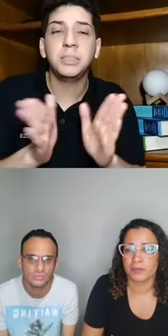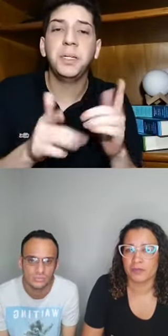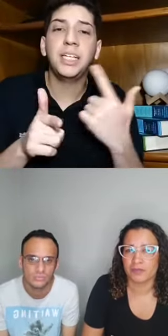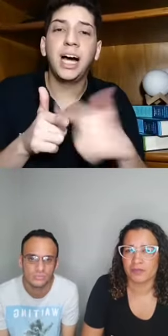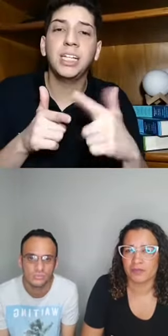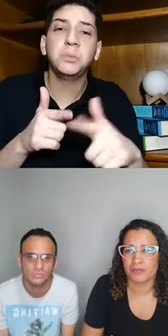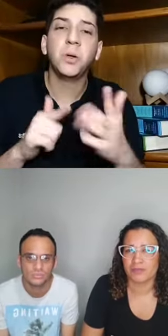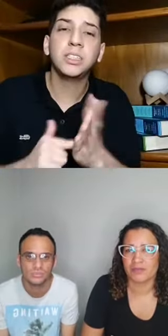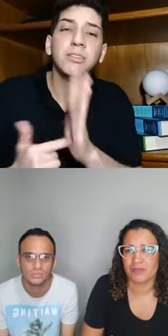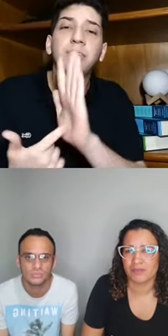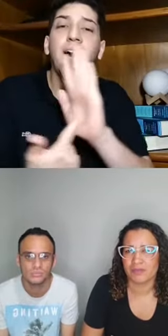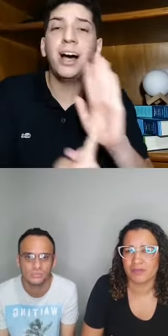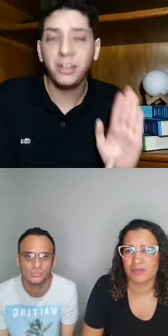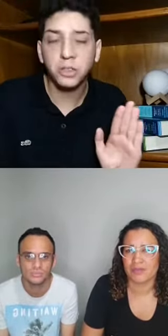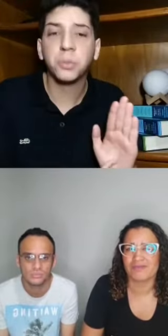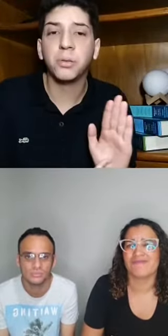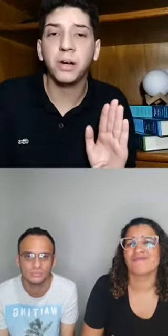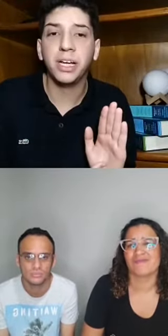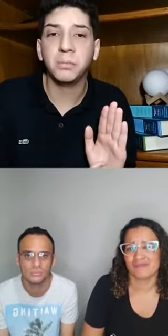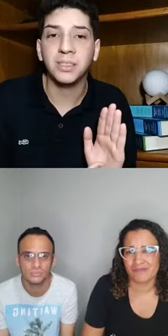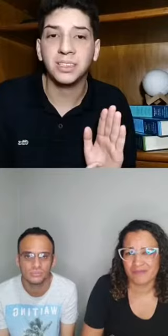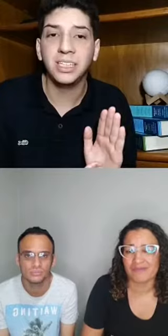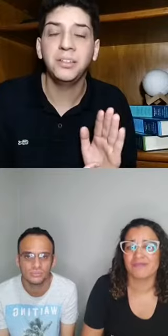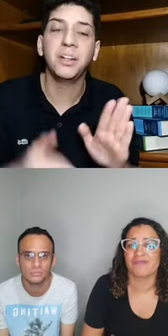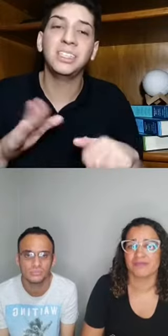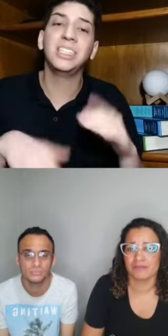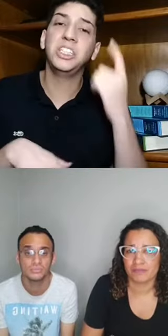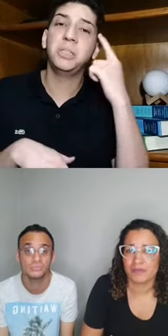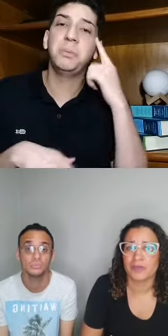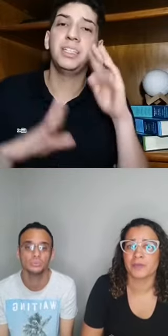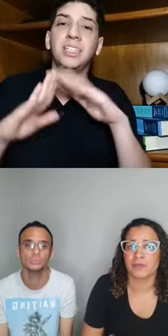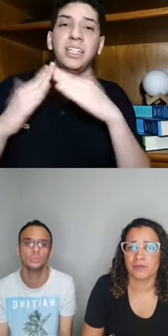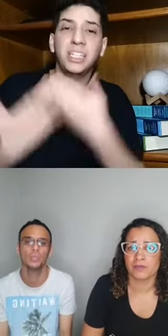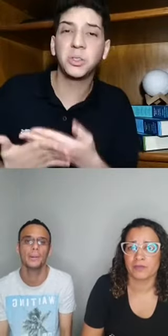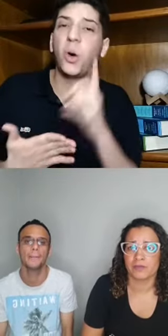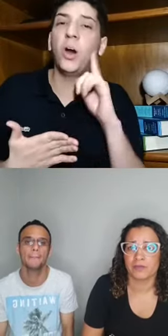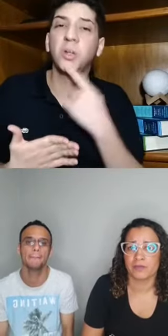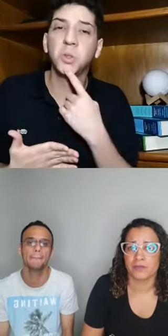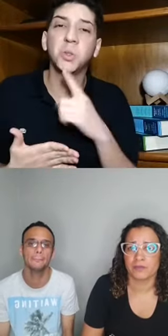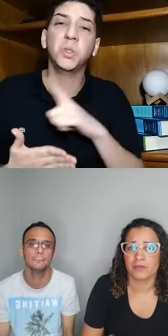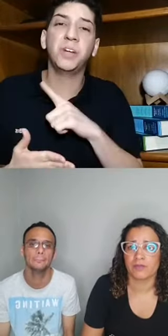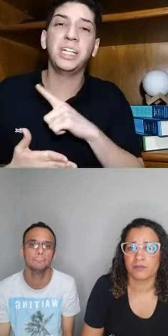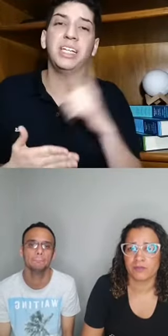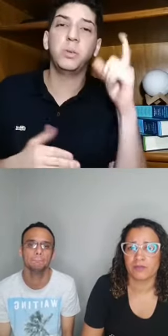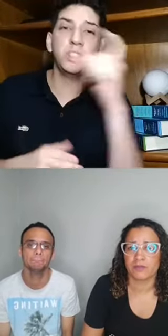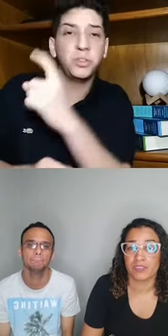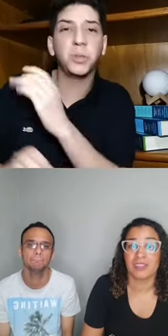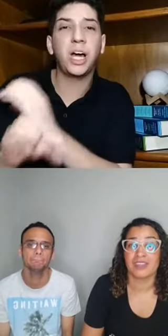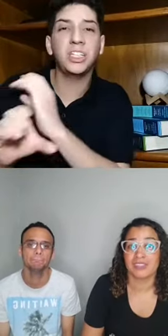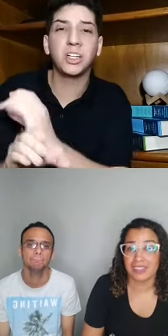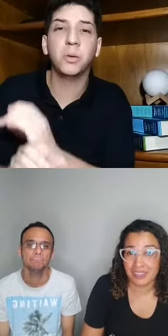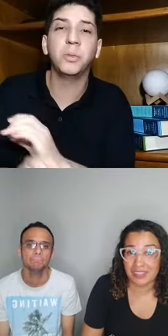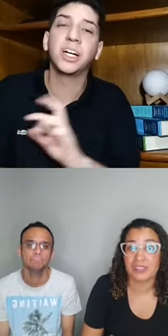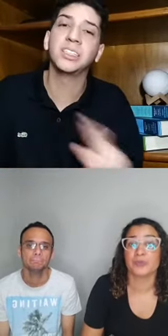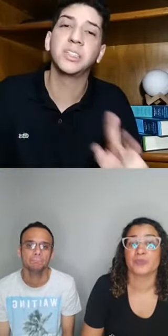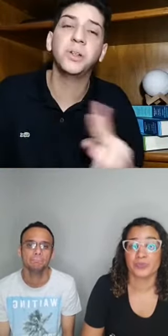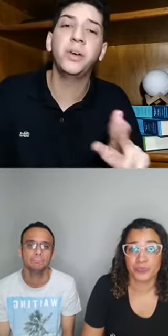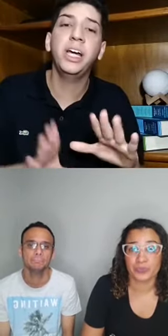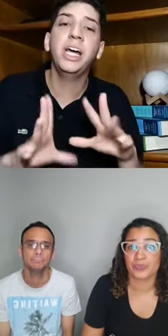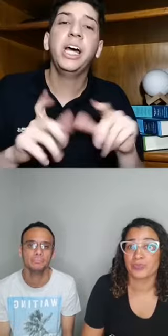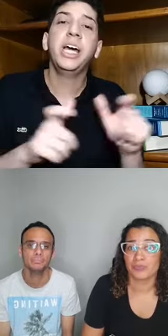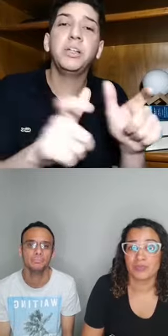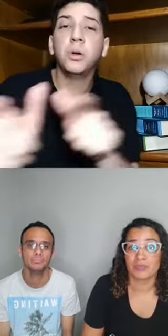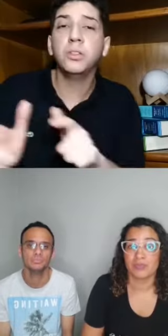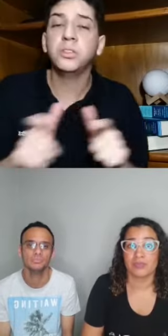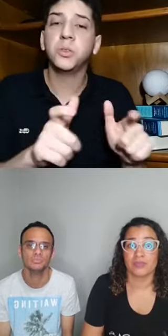de acessibilidade mostra vários problemas, né? Então, às vezes a gente pensa que na escola que o surdo vai ter uma dificuldade na comunicação, não